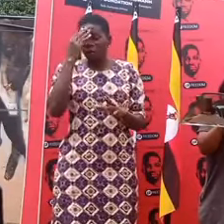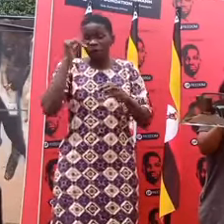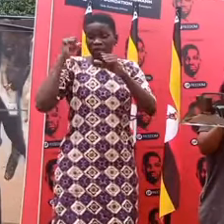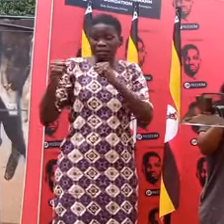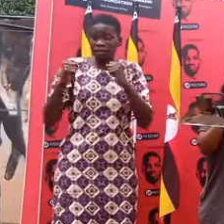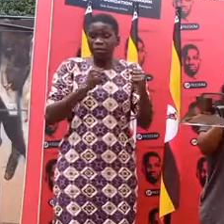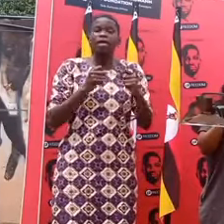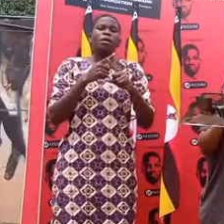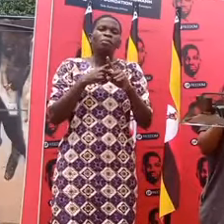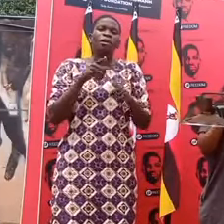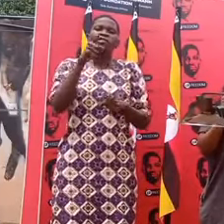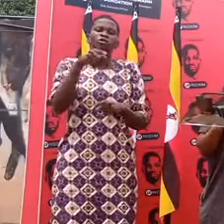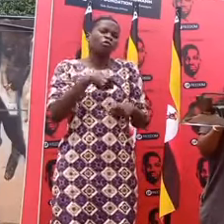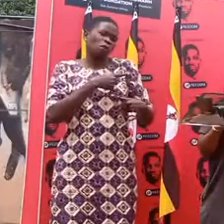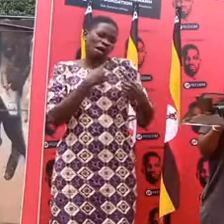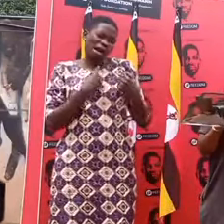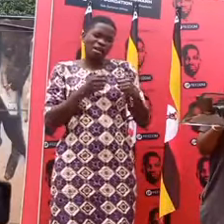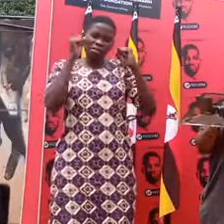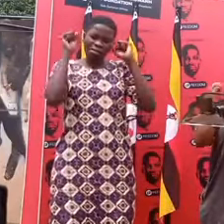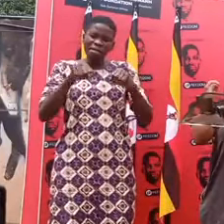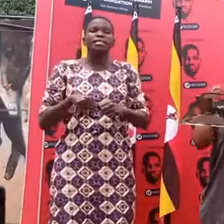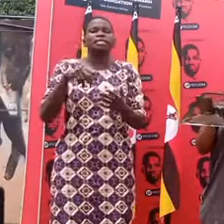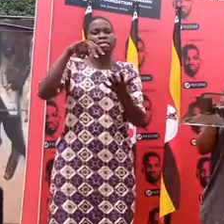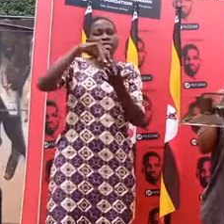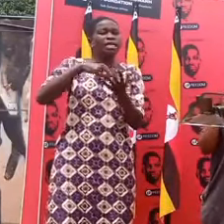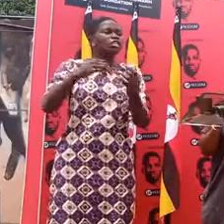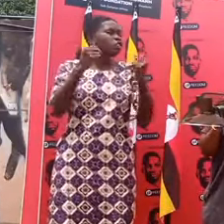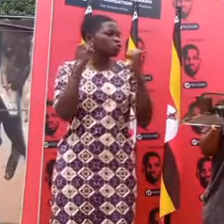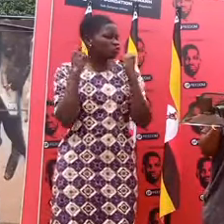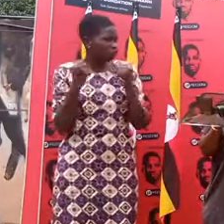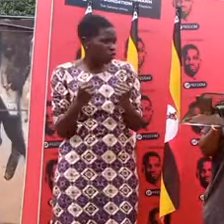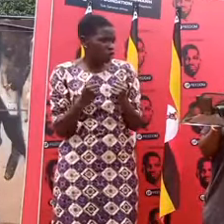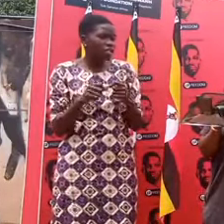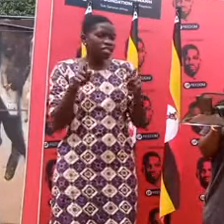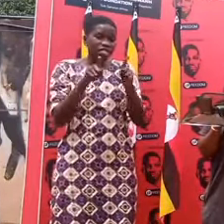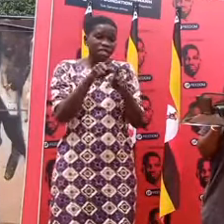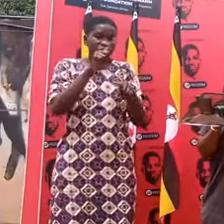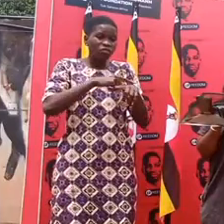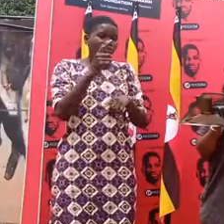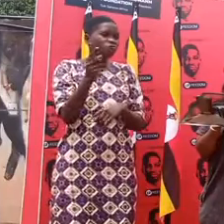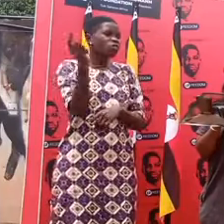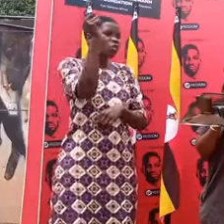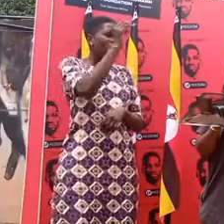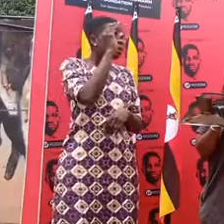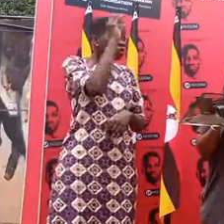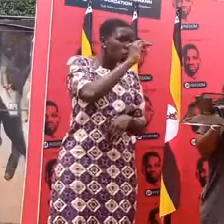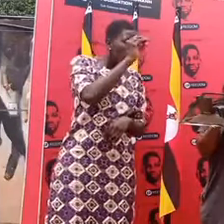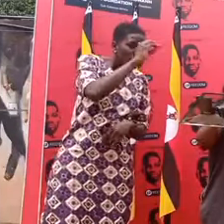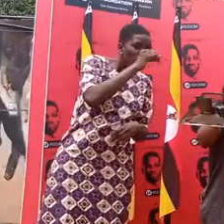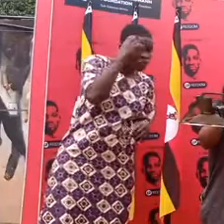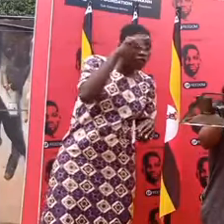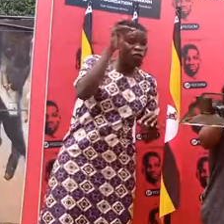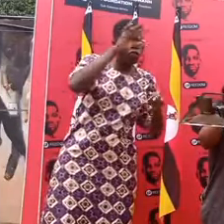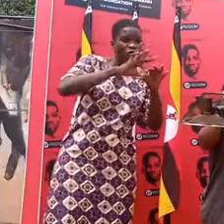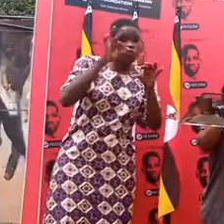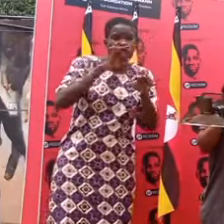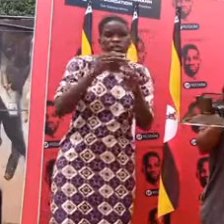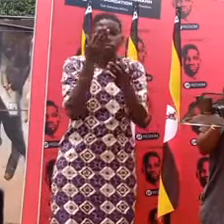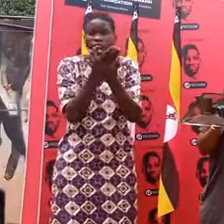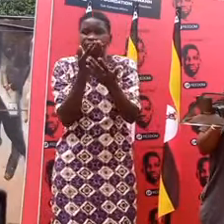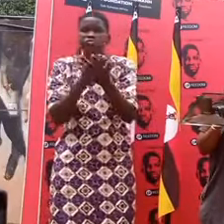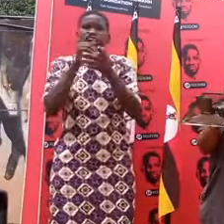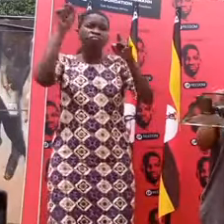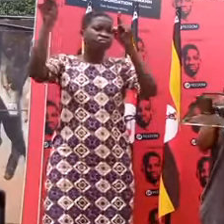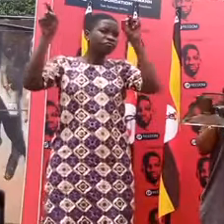gire mbikule mbiko bebie jaolo. Mboku leo nyakalu mbamuitila mkaku yenge. Amitila mbu groups